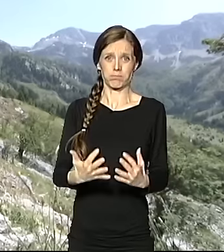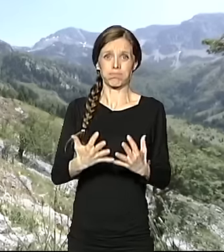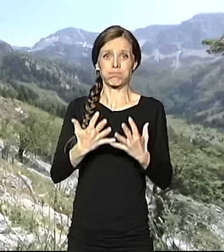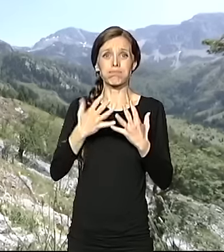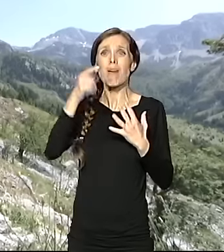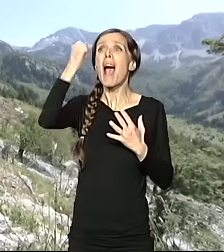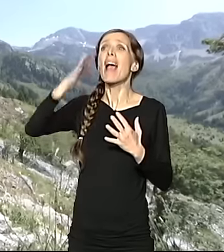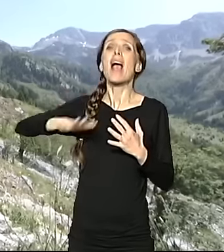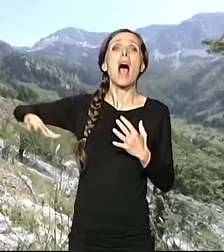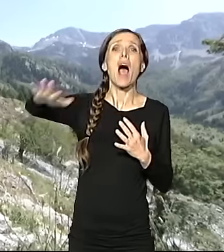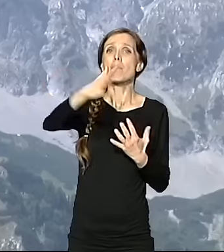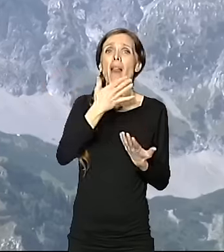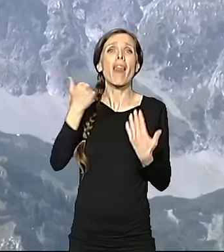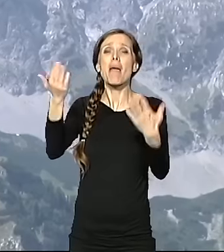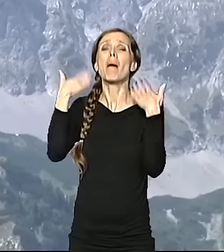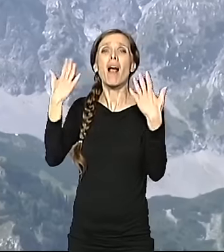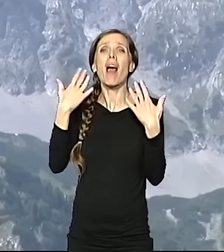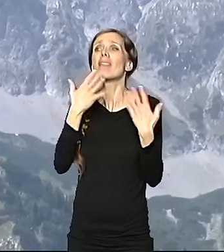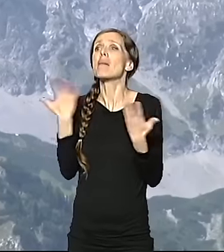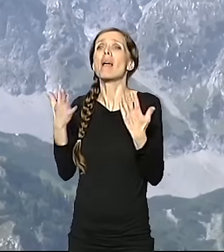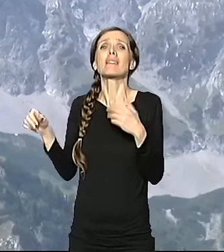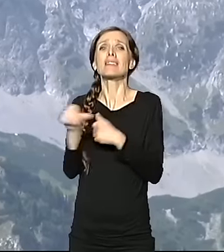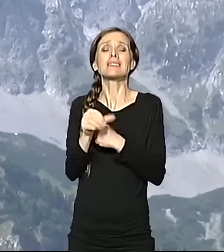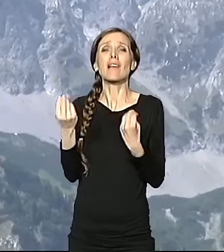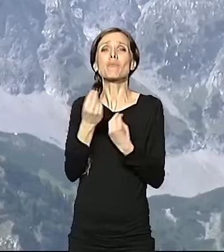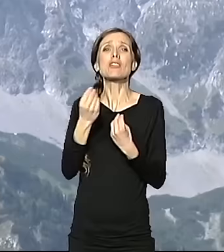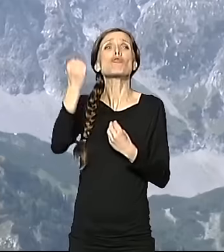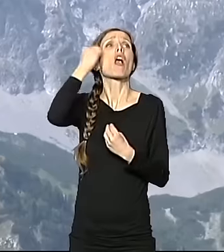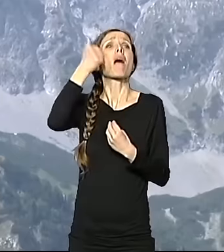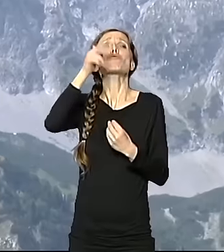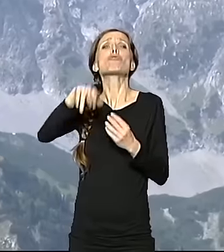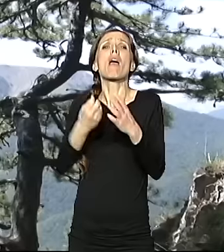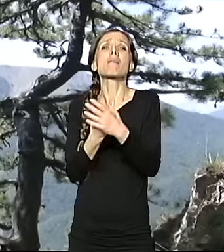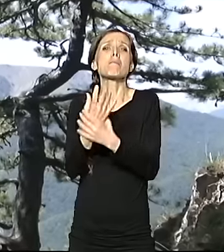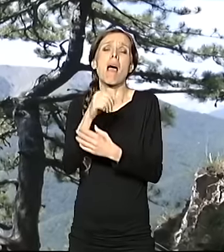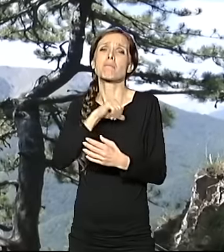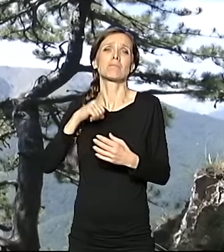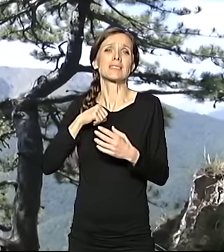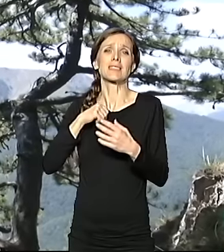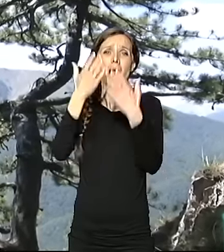kamenom i na kamenu hlada nema, ni zaklonu, jer na kamenu jedino uspeva bor.